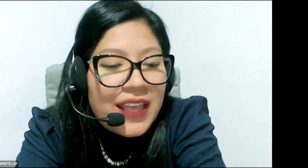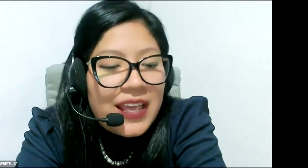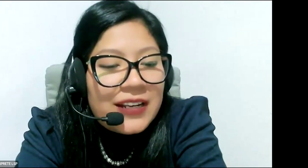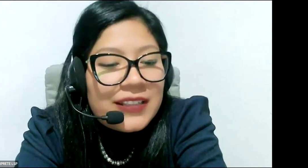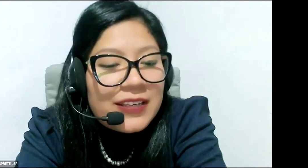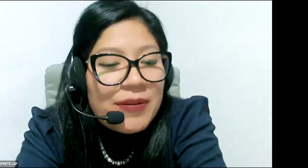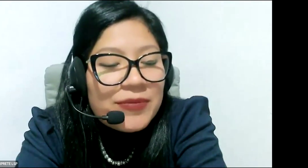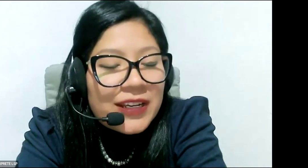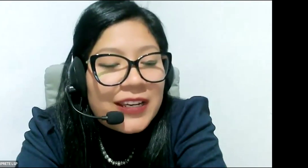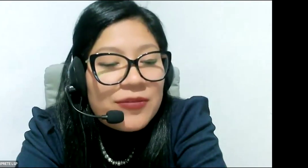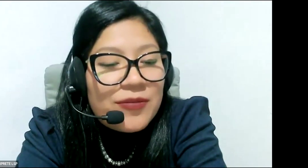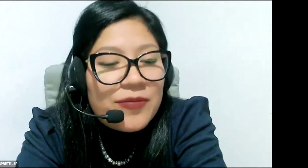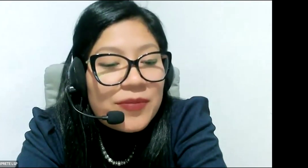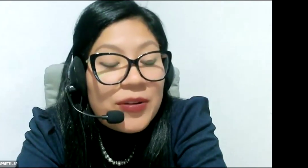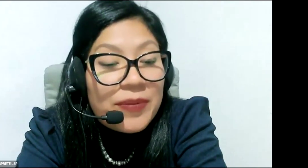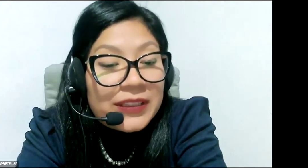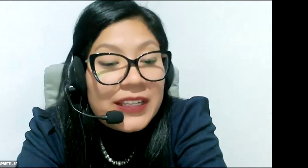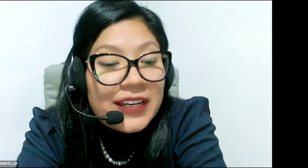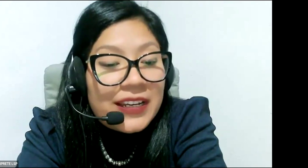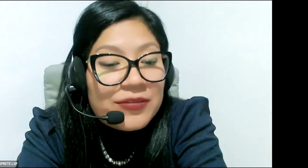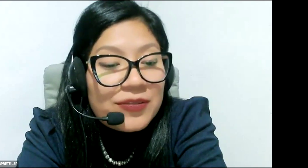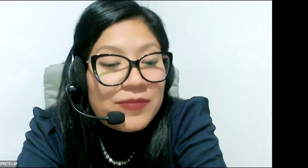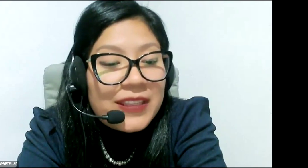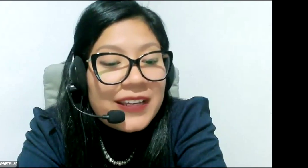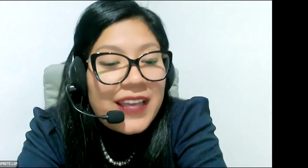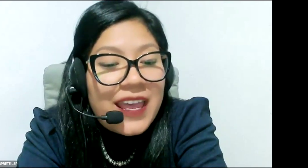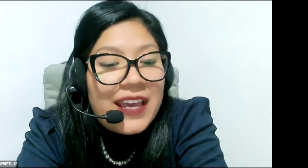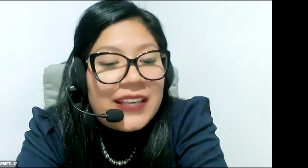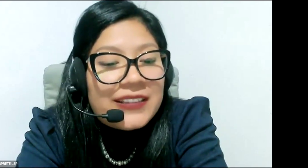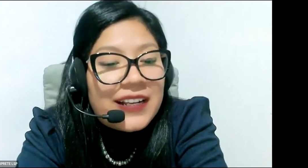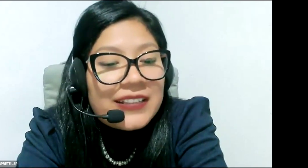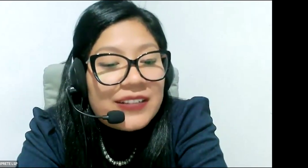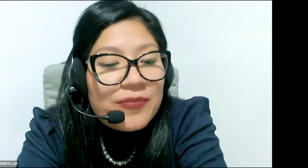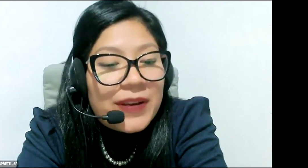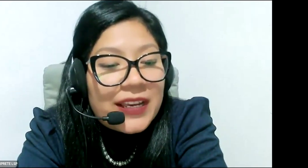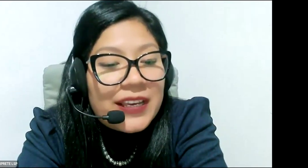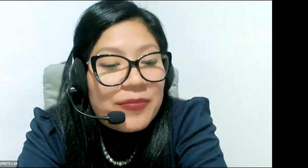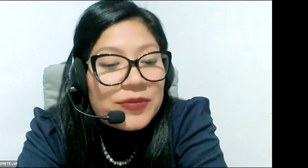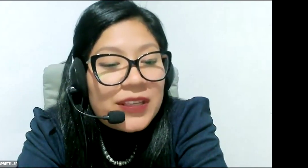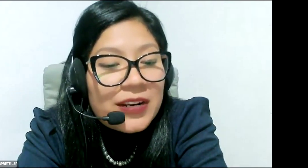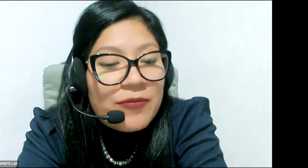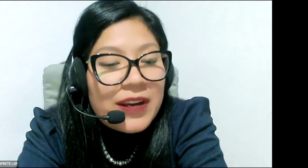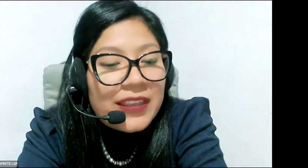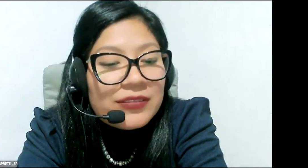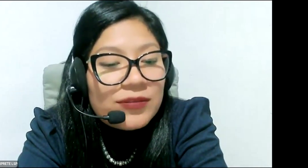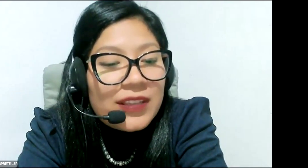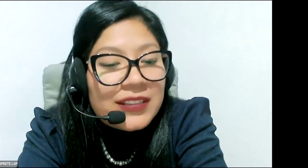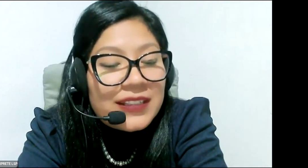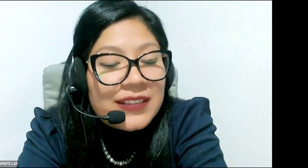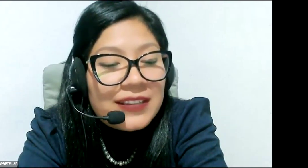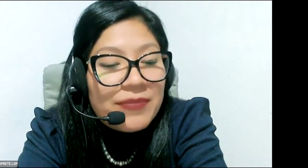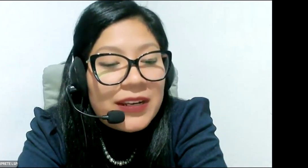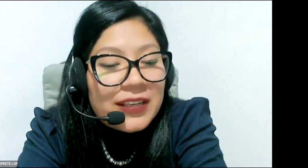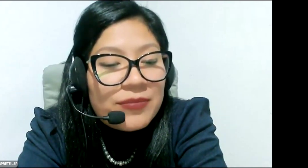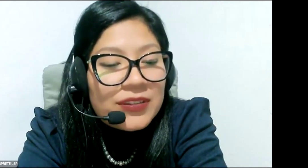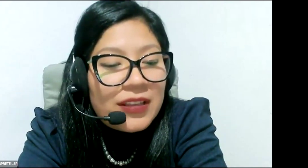peruanas les animamos a que no que lo practiquen que no se olviden estas clases son para que ustedes recuerden todas